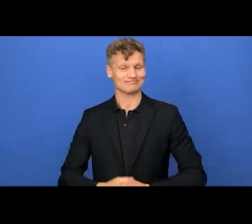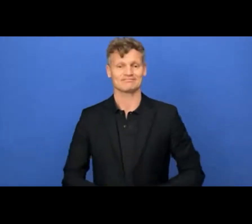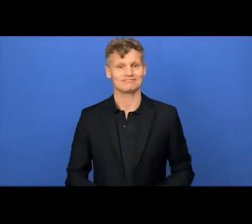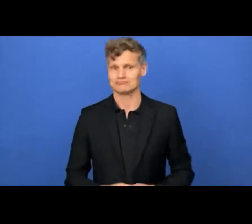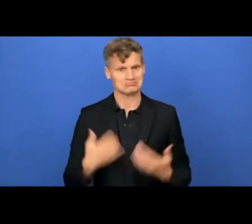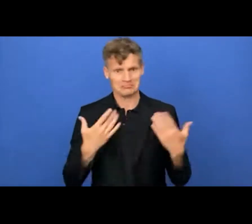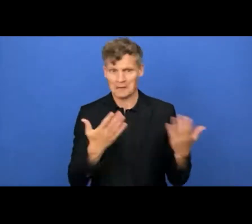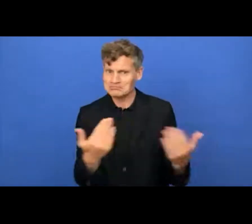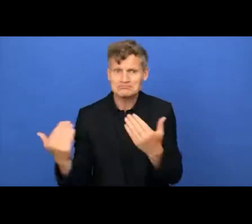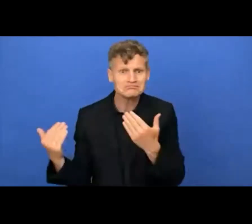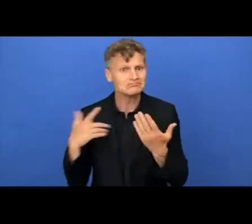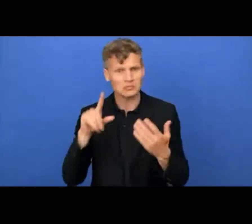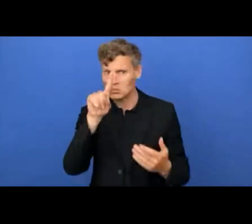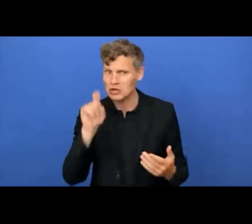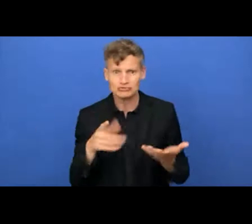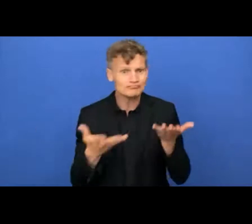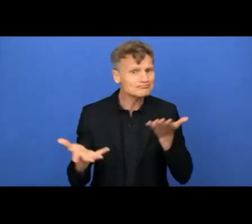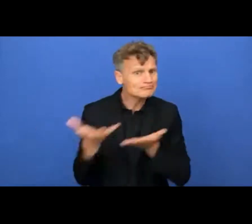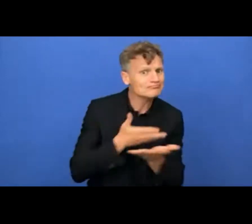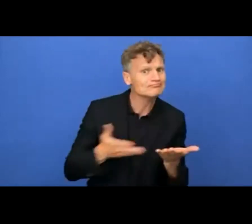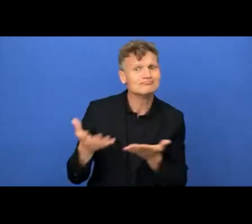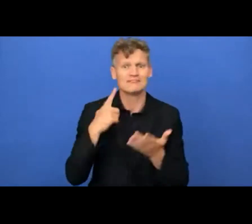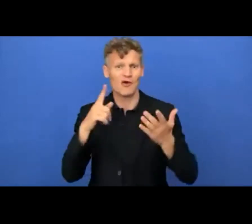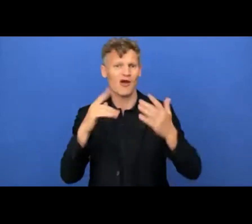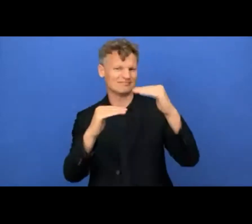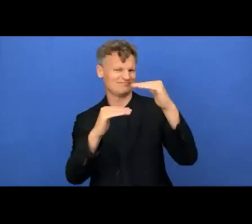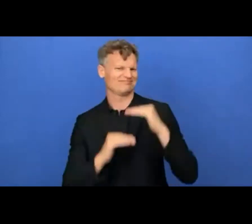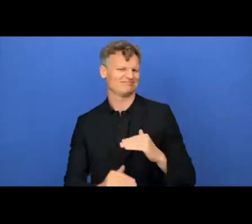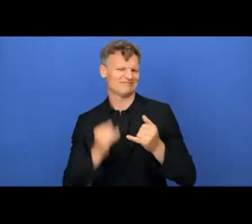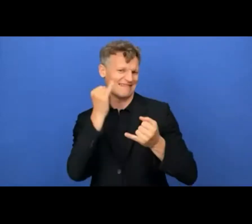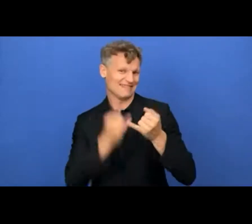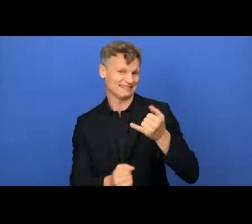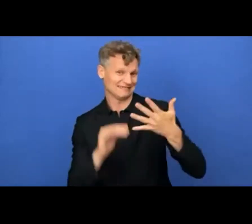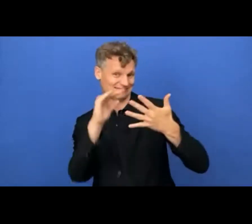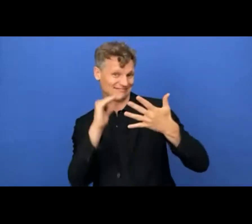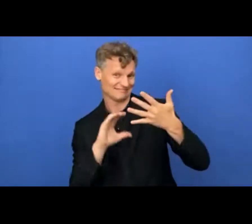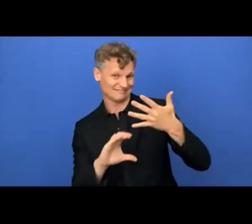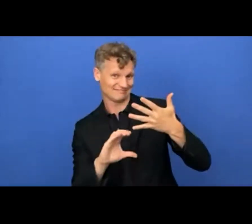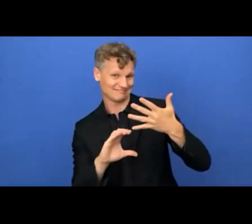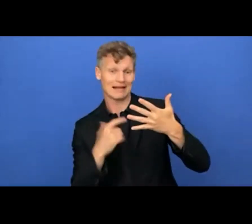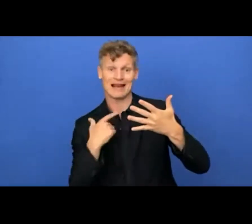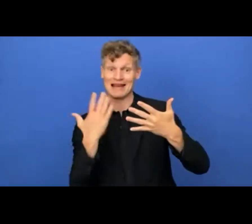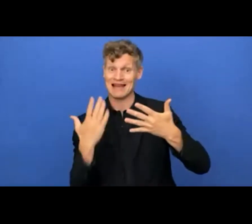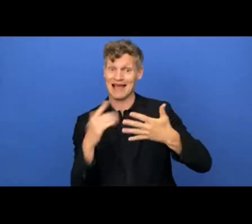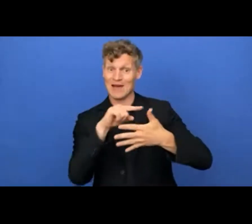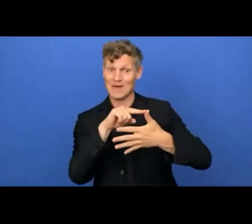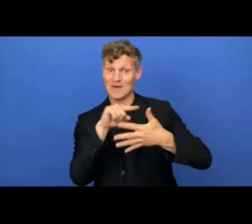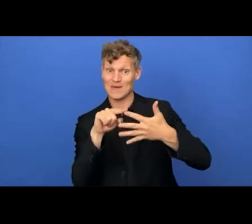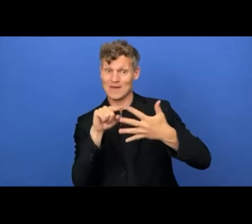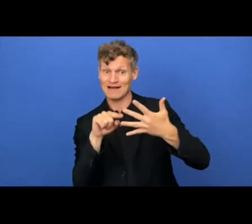est en bas de votre écran. Nous sommes vraiment ouverts à vos questions pour notre session de questions-réponses qui sera à la